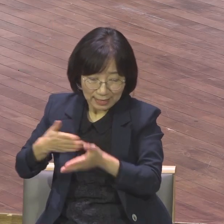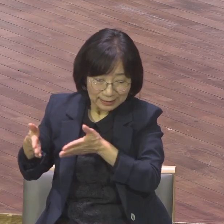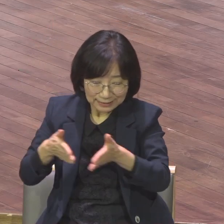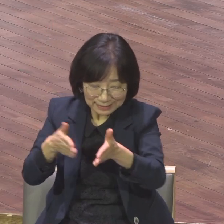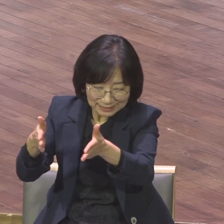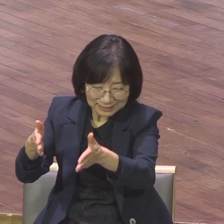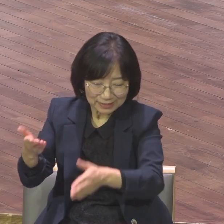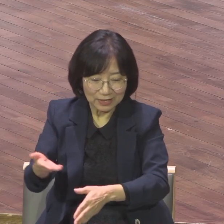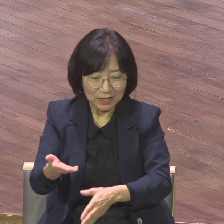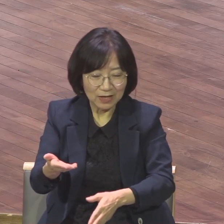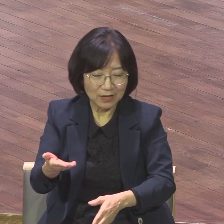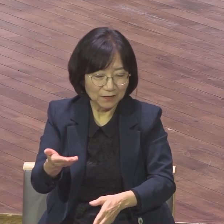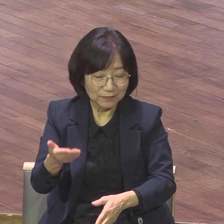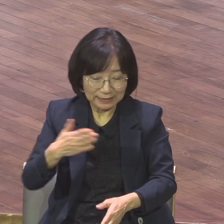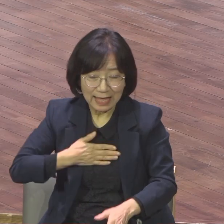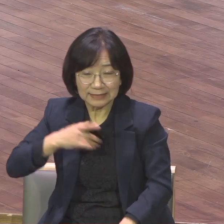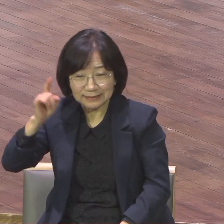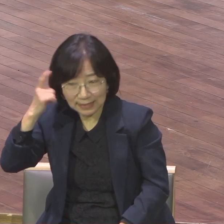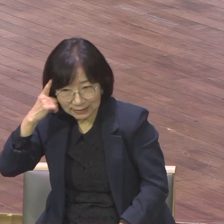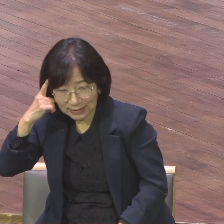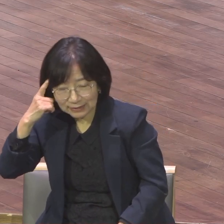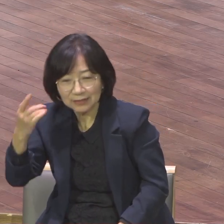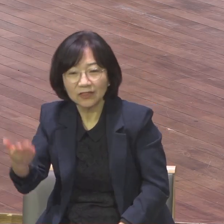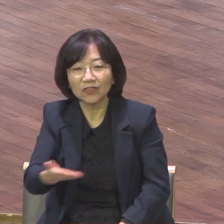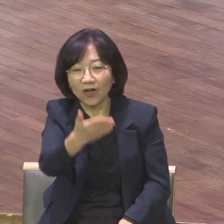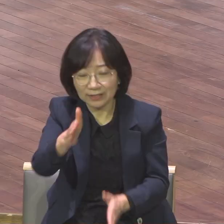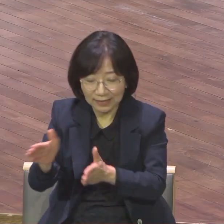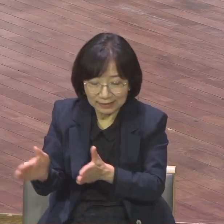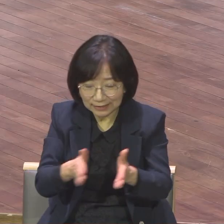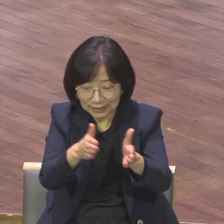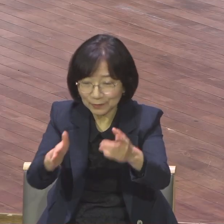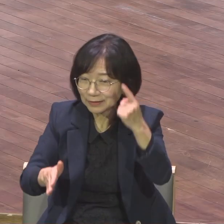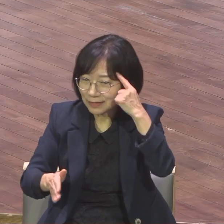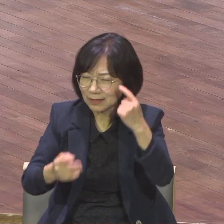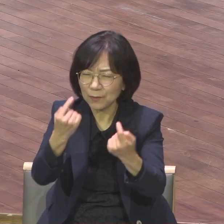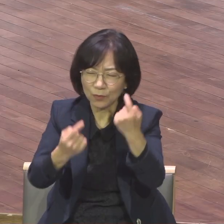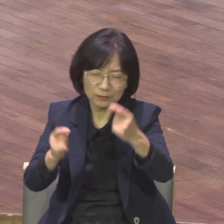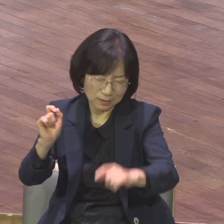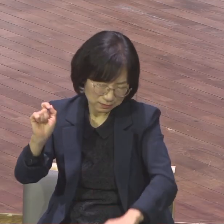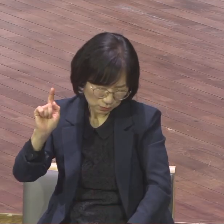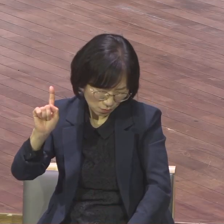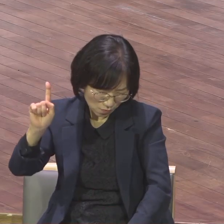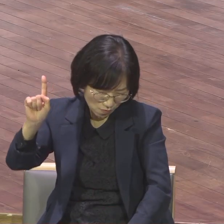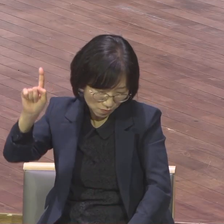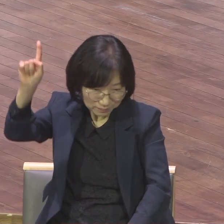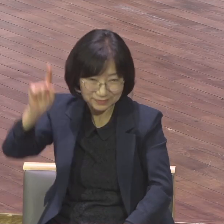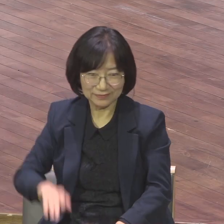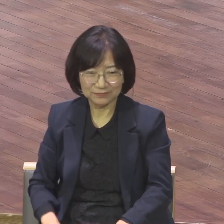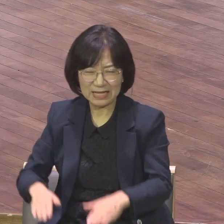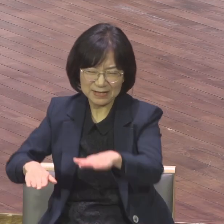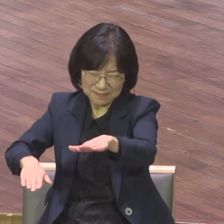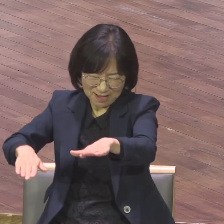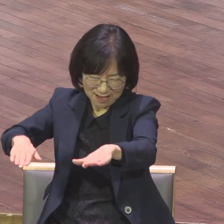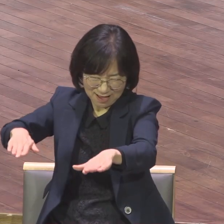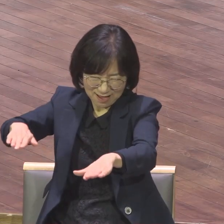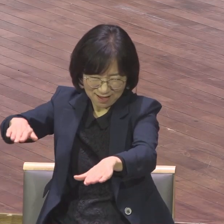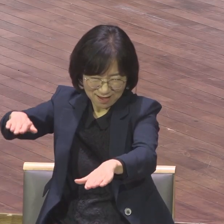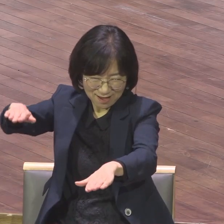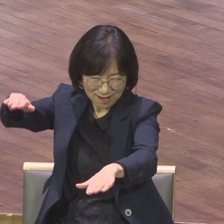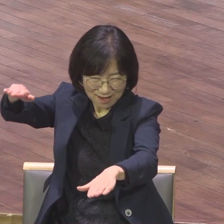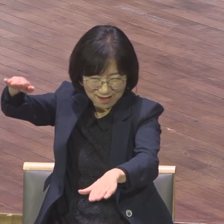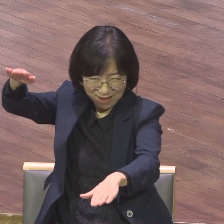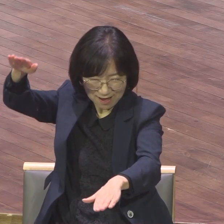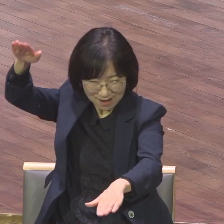너희 생각보다 높음이니라. 하나님의 생각 우리 생각 비교가 됩니까?